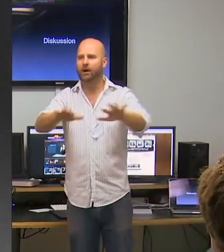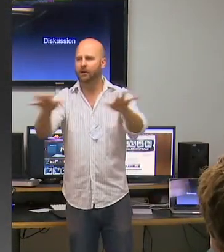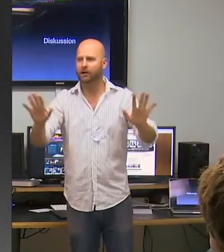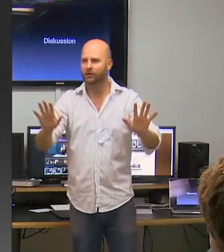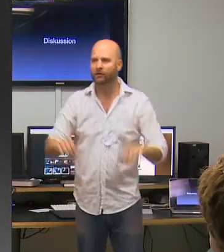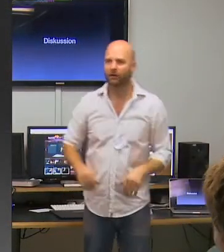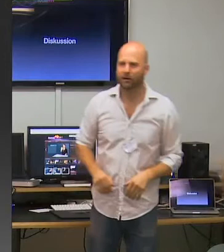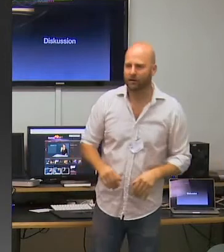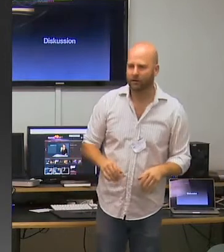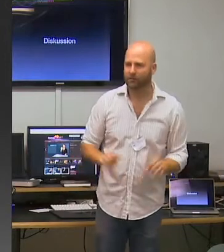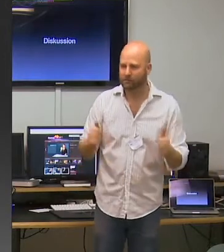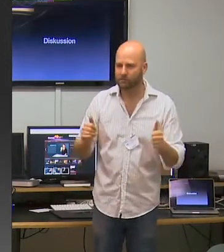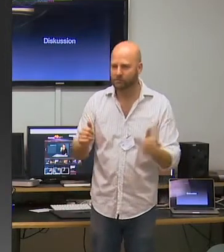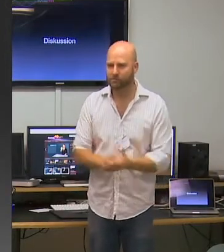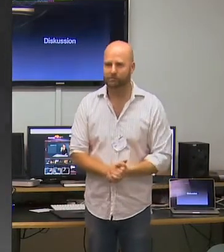Gut, jetzt habe ich euch da.